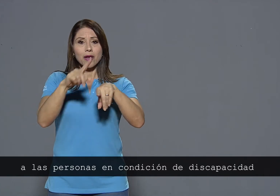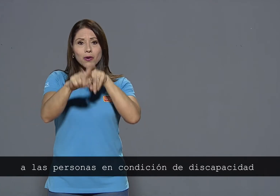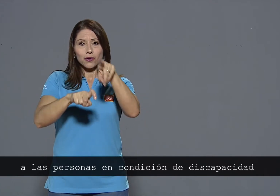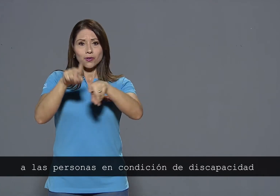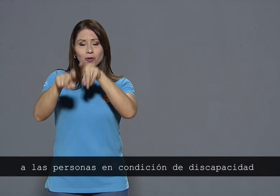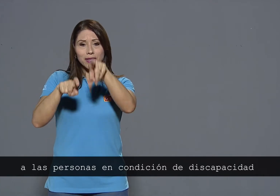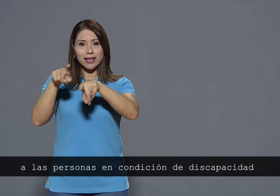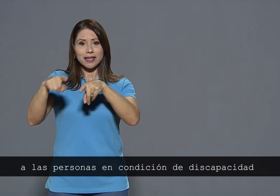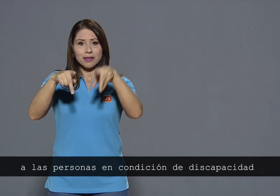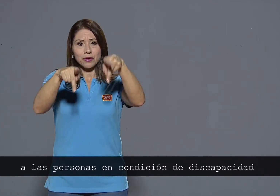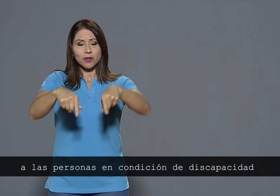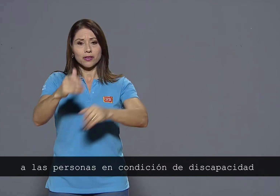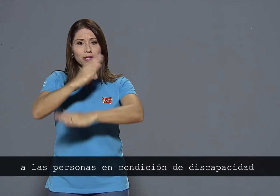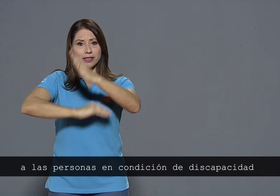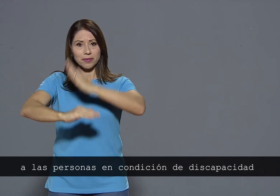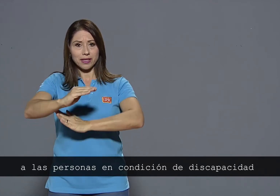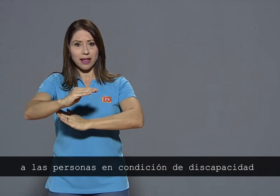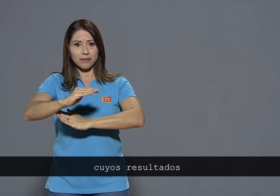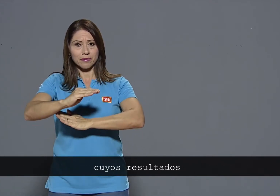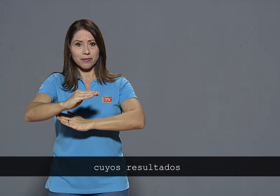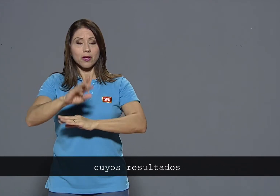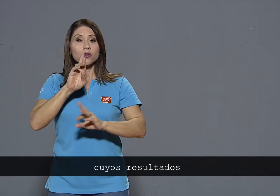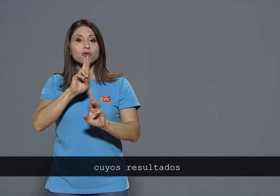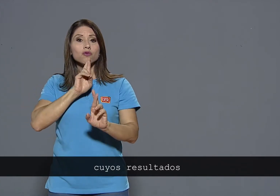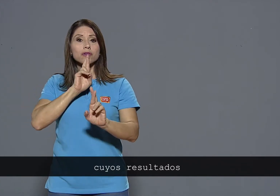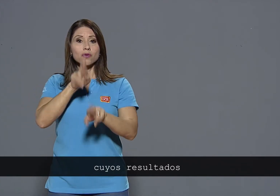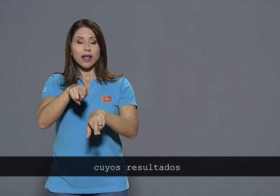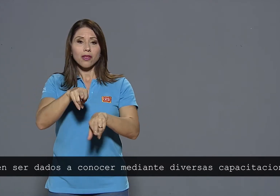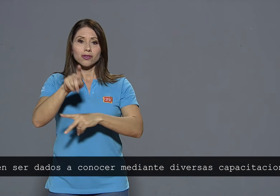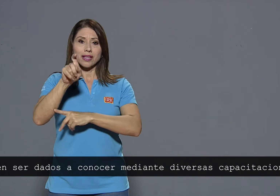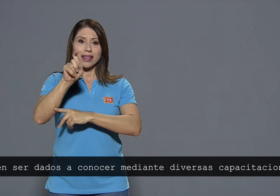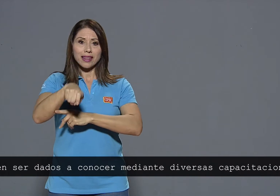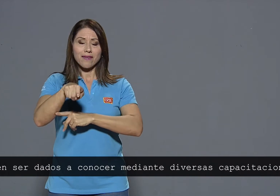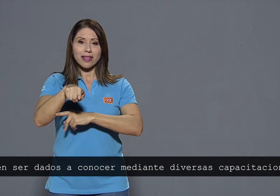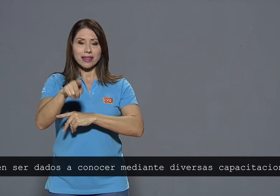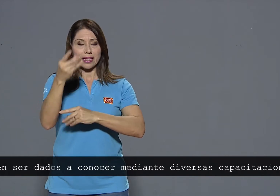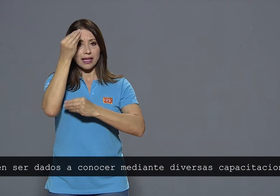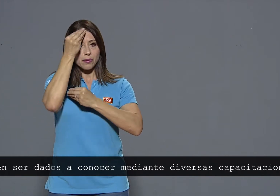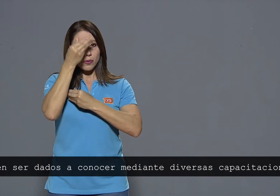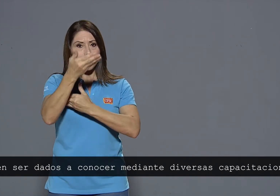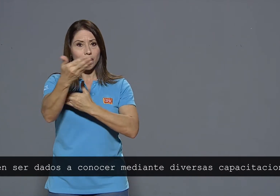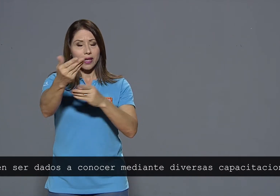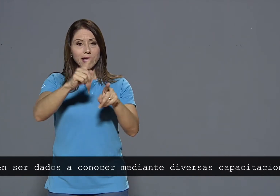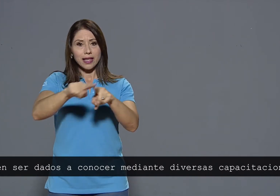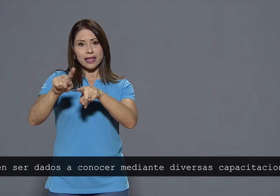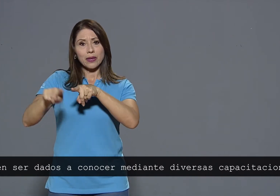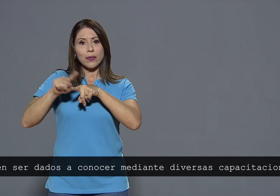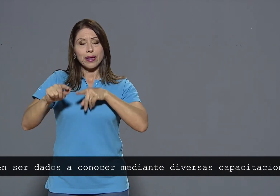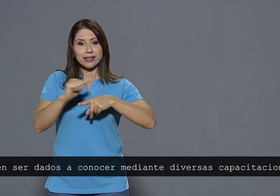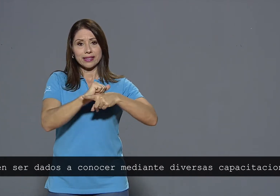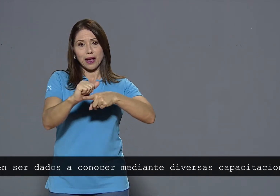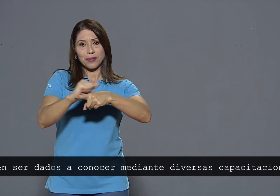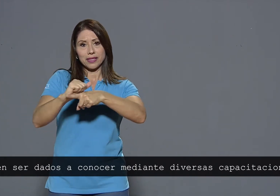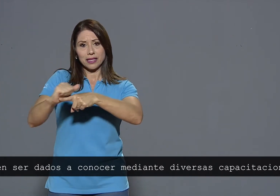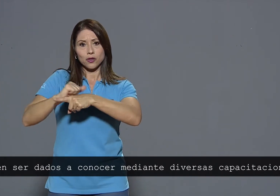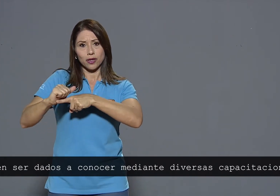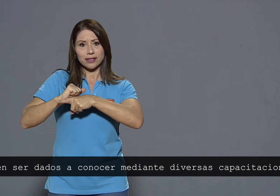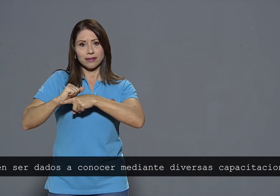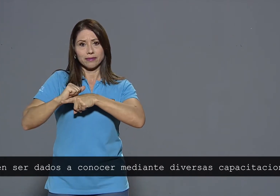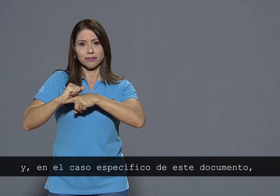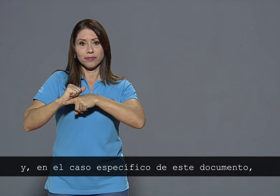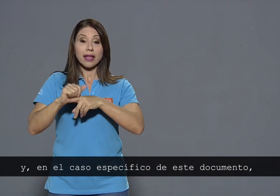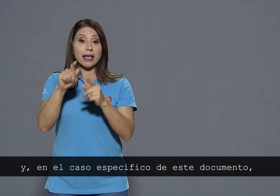las personas en condición de discapacidad, cuyos resultados deben ser dados a conocer mediante diversas